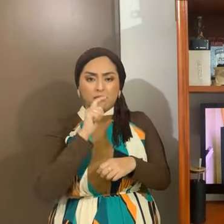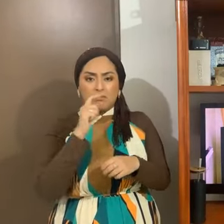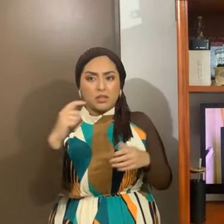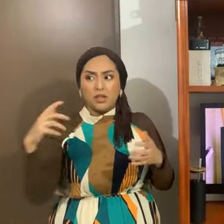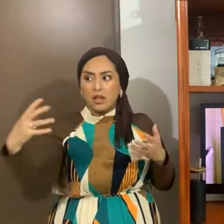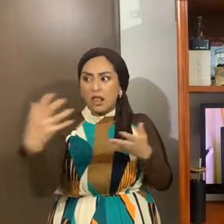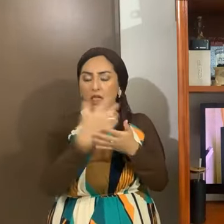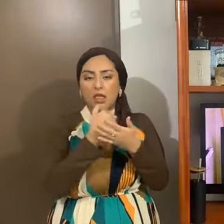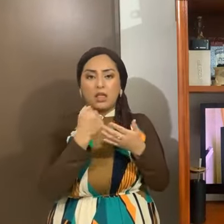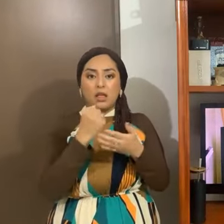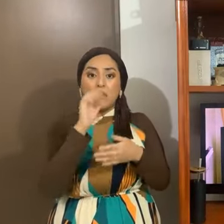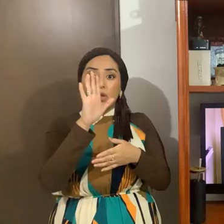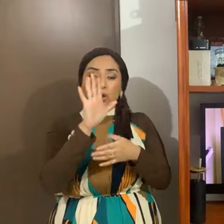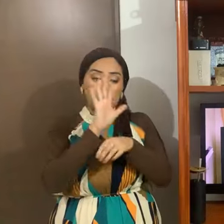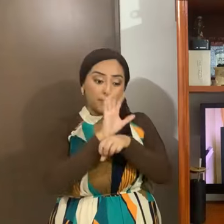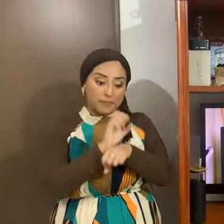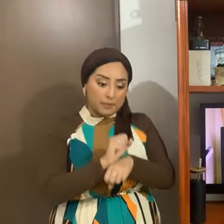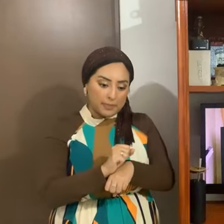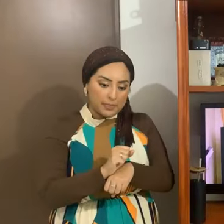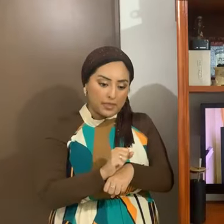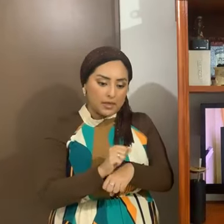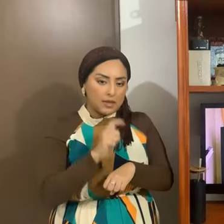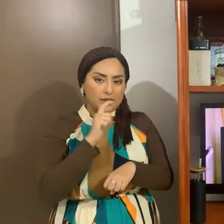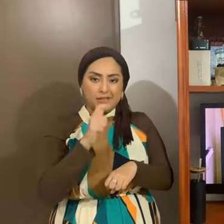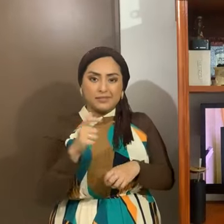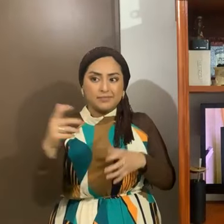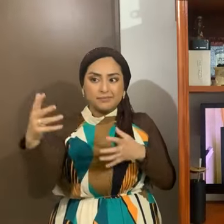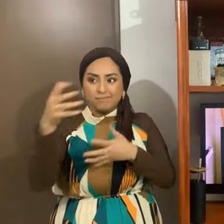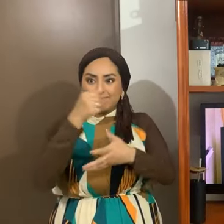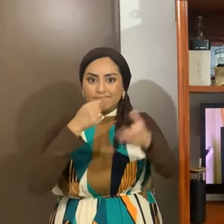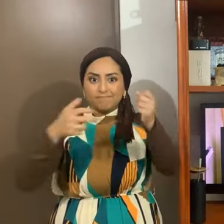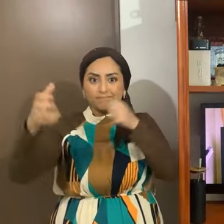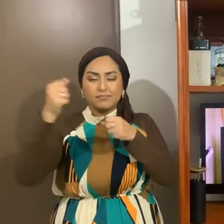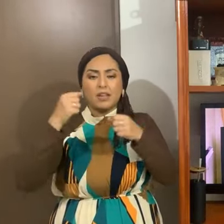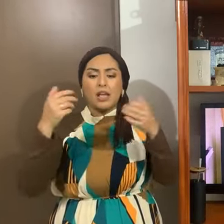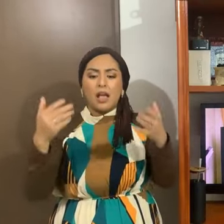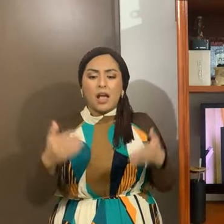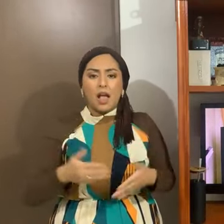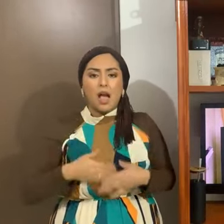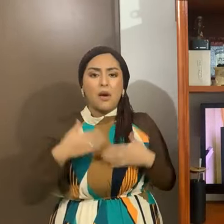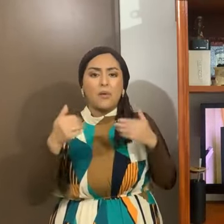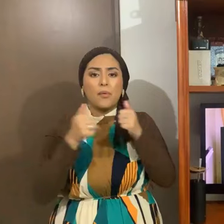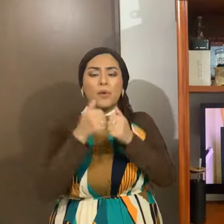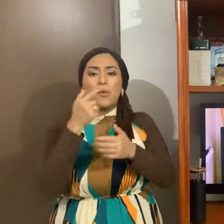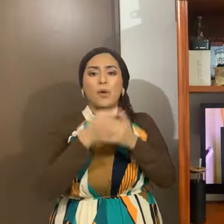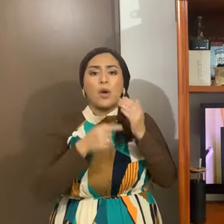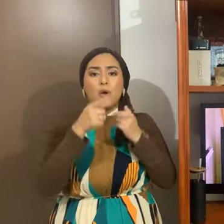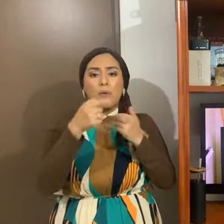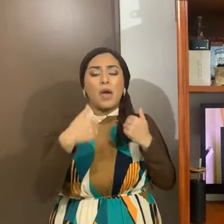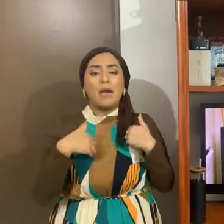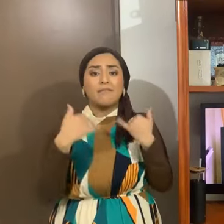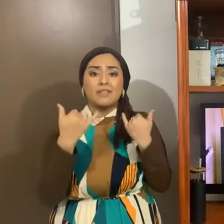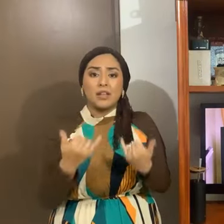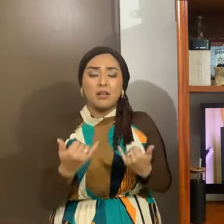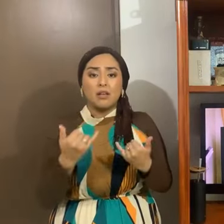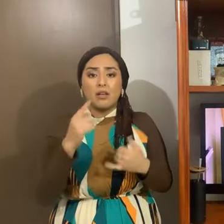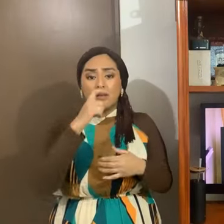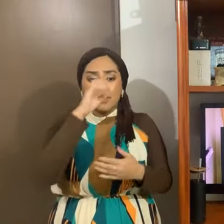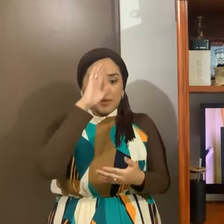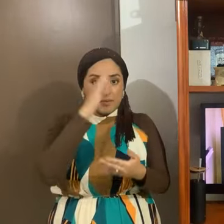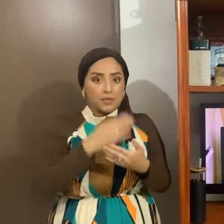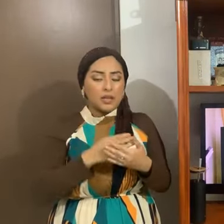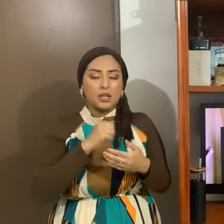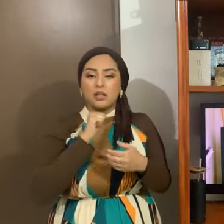Es decir, sean vuestros hábitos sin avaricia, contentos con lo que tenéis ahora, porque Él dijo: no